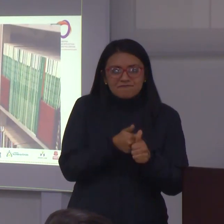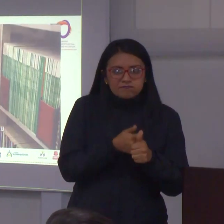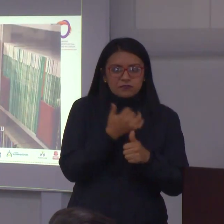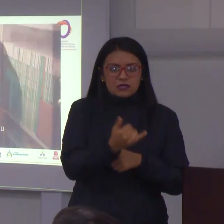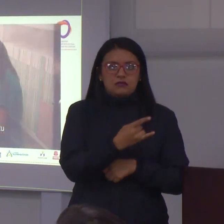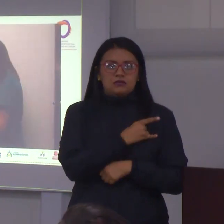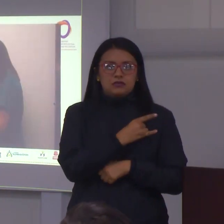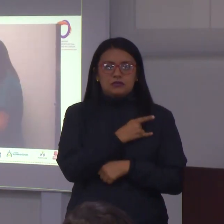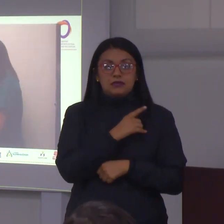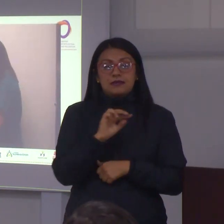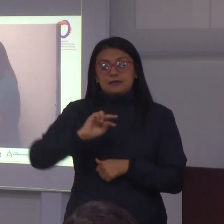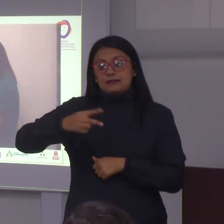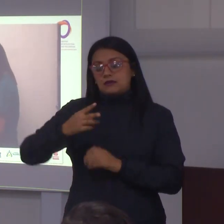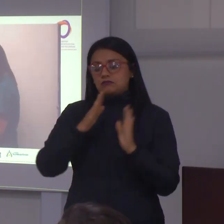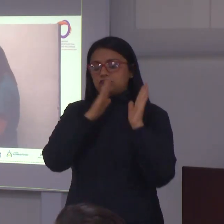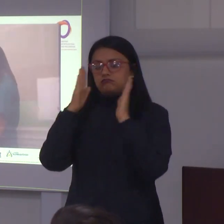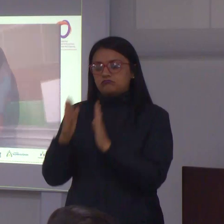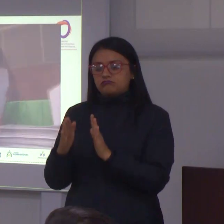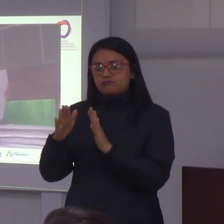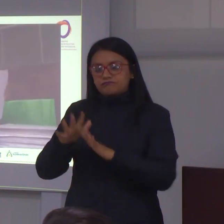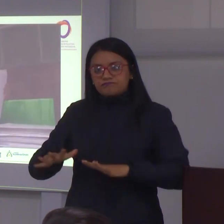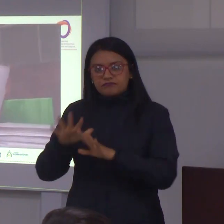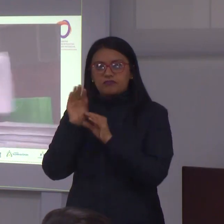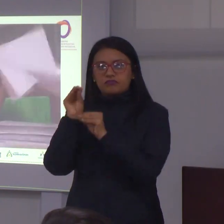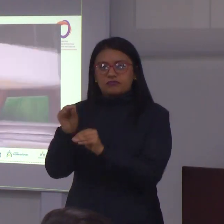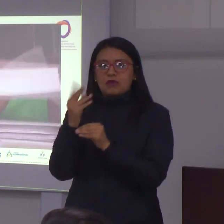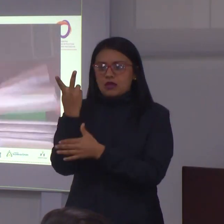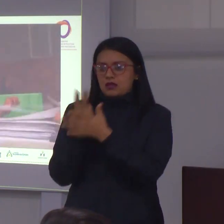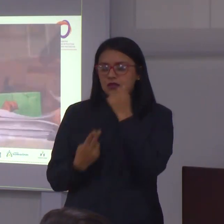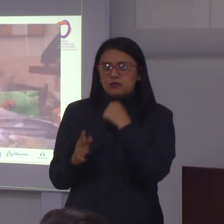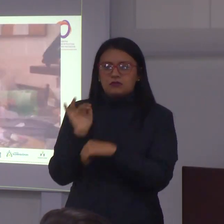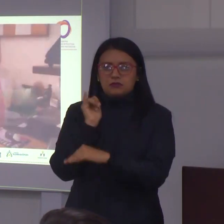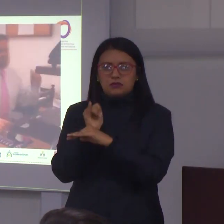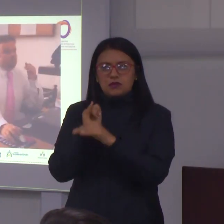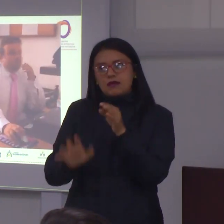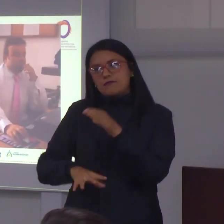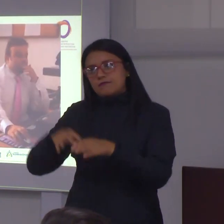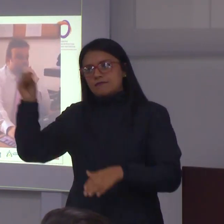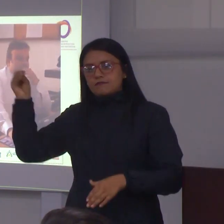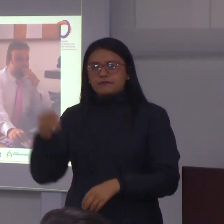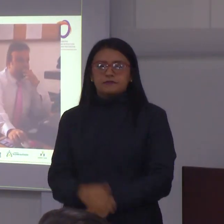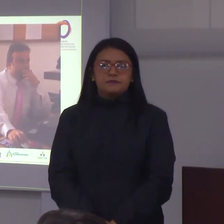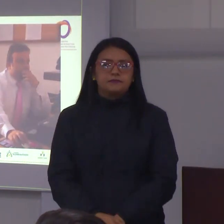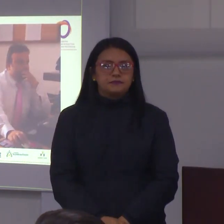universidad y el segundo en espacios de formación dual e instituciones externas.